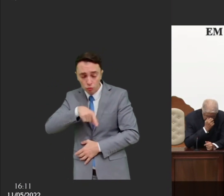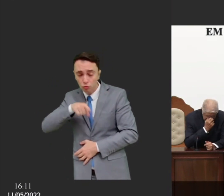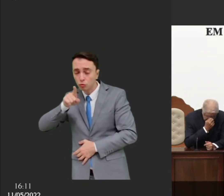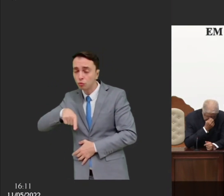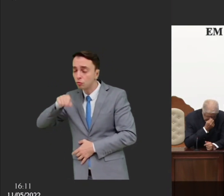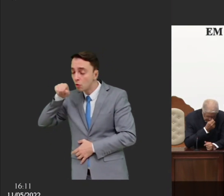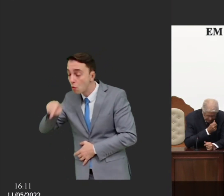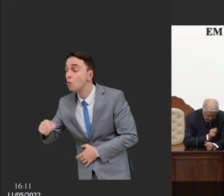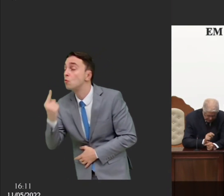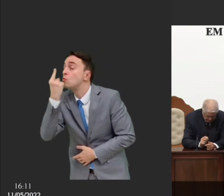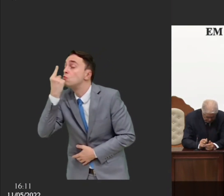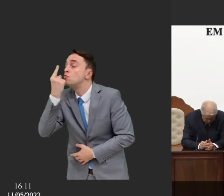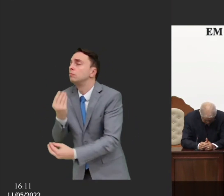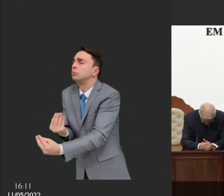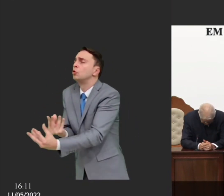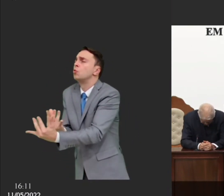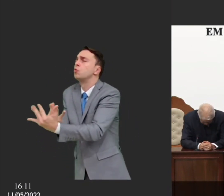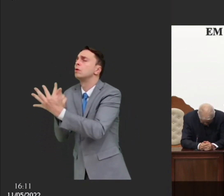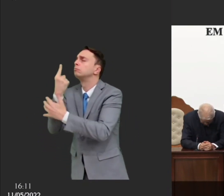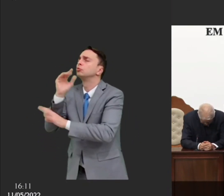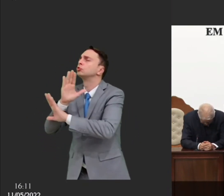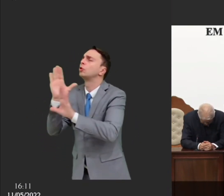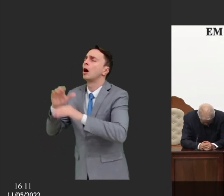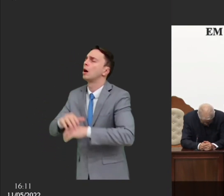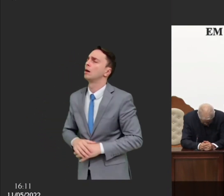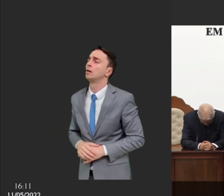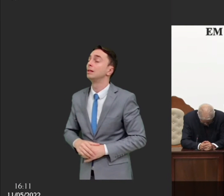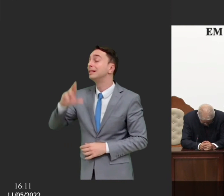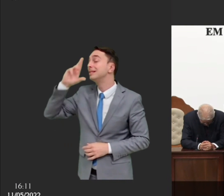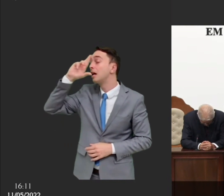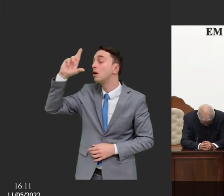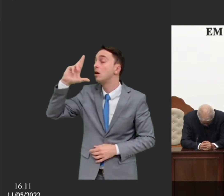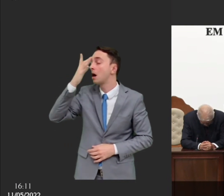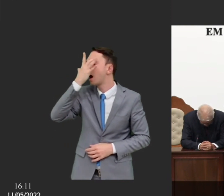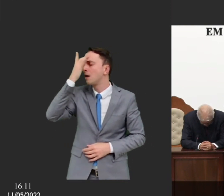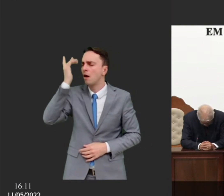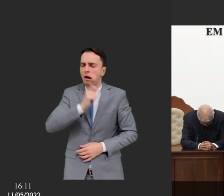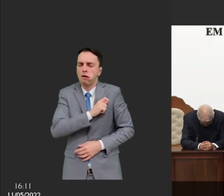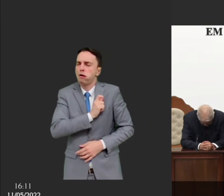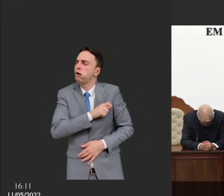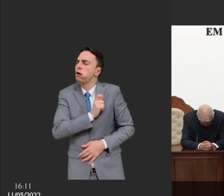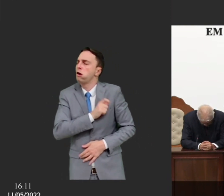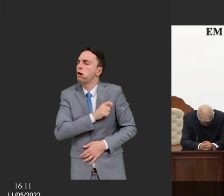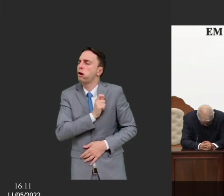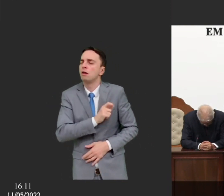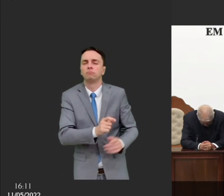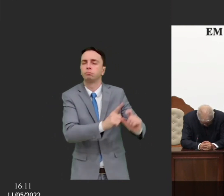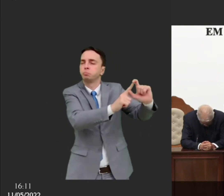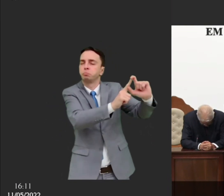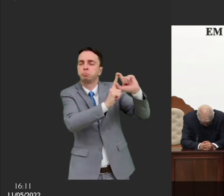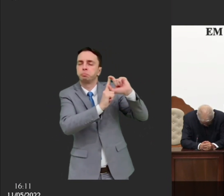Senhor, prosperou. O coração do homem é perverso, Senhor, faça com que em nós haja terra